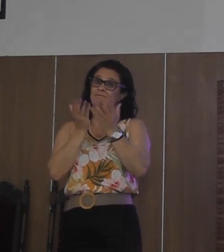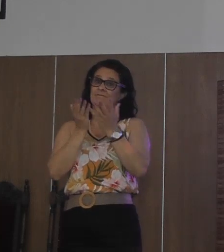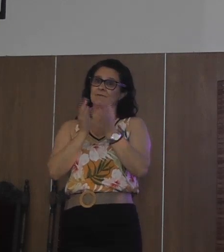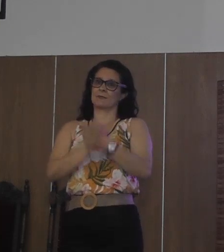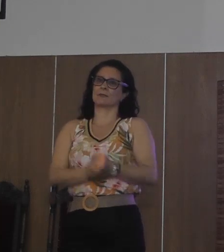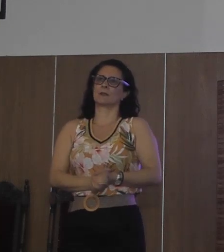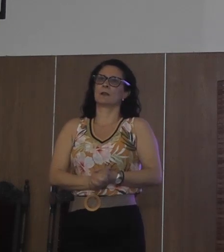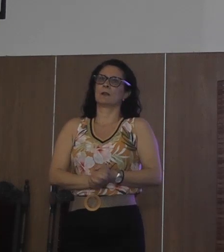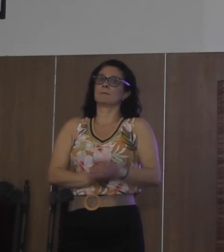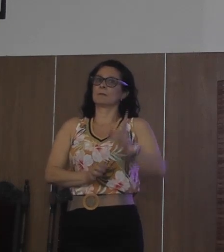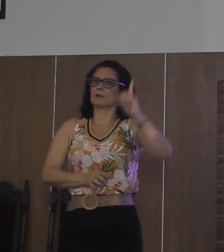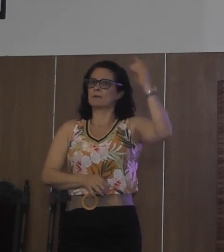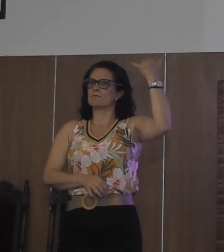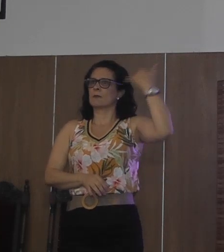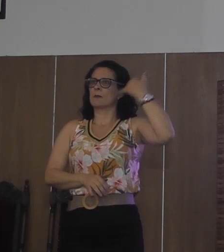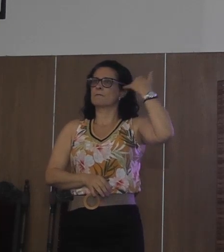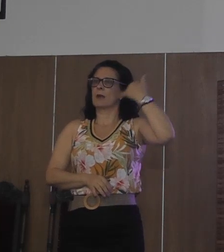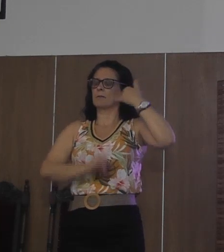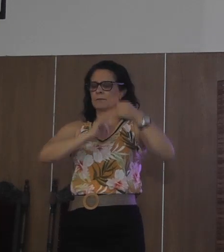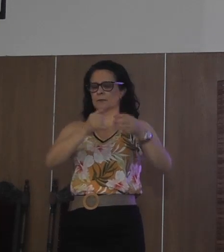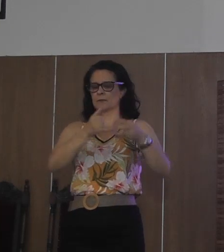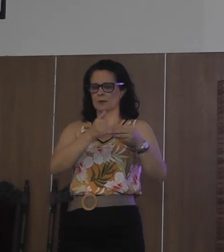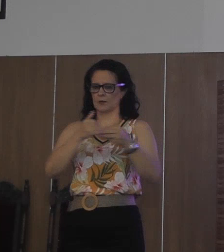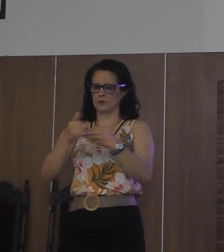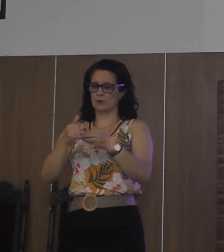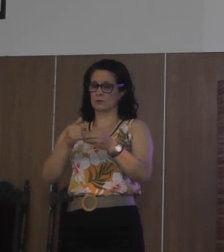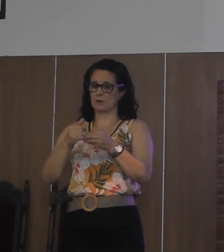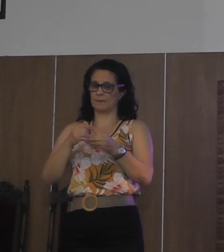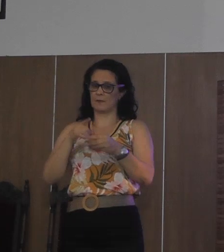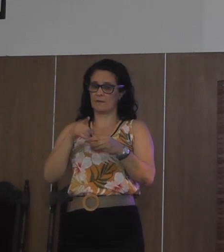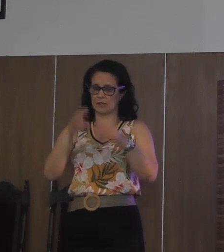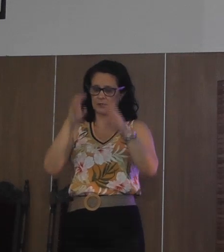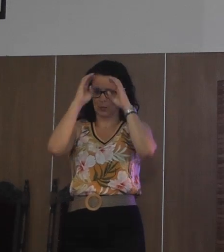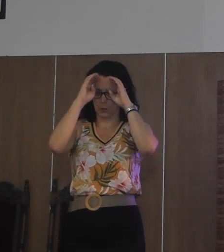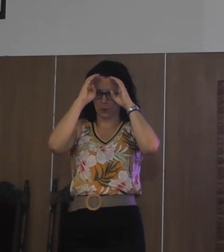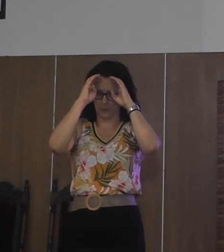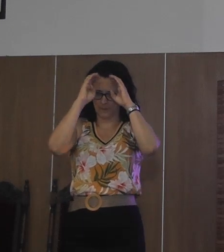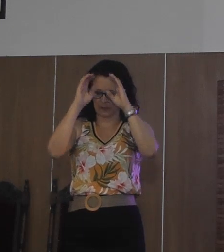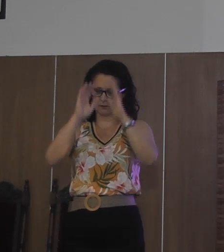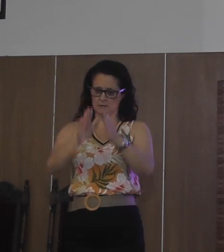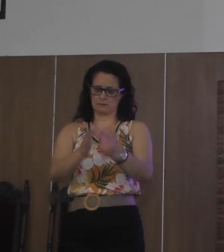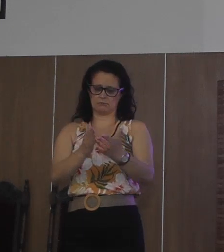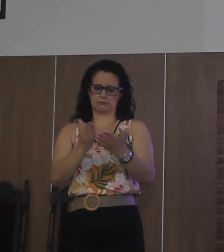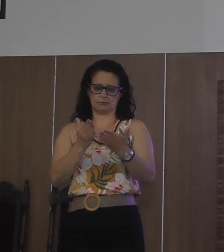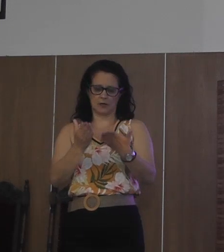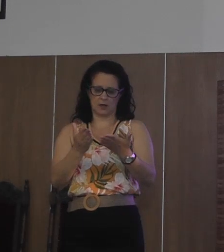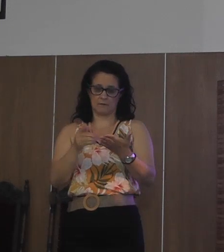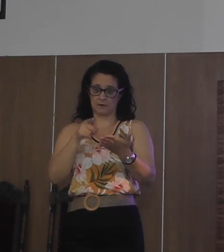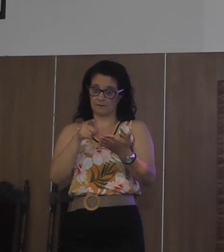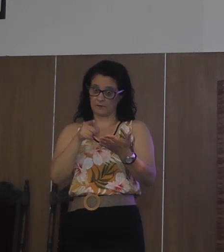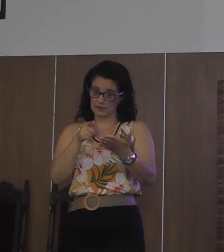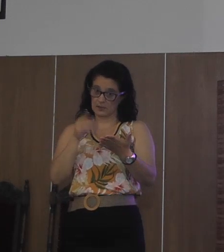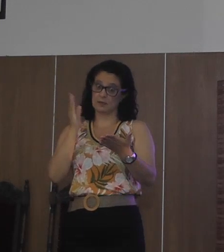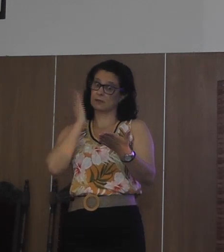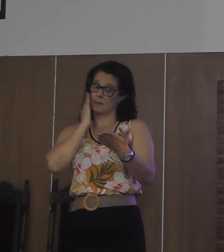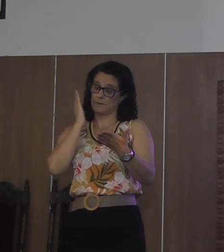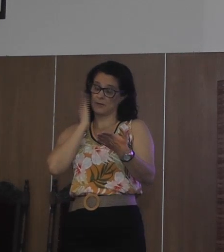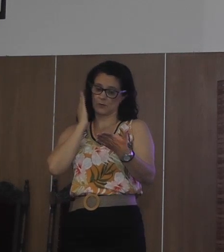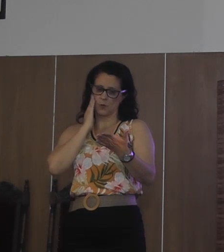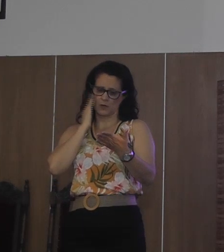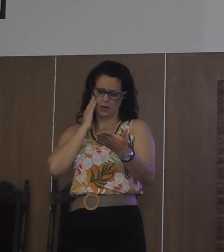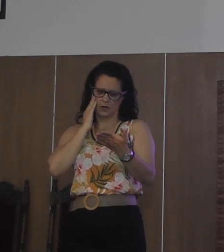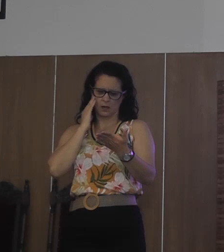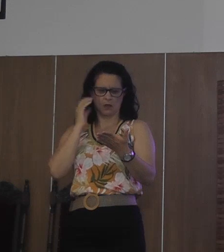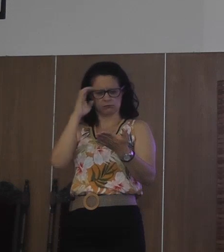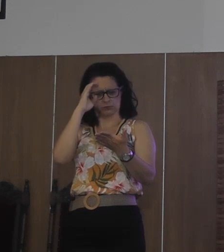Deus não falou para Josué assim: Josué, obedece o que está escrito nesse livro. Seja prudente, faz tudo o que está